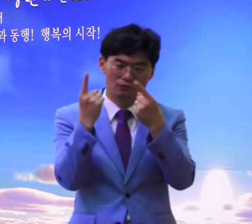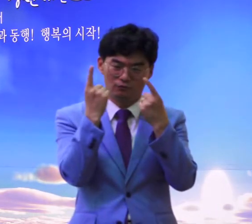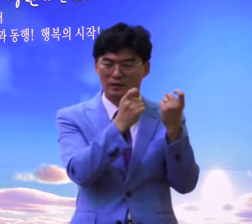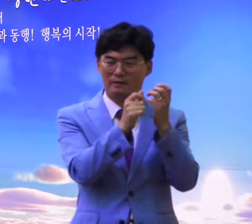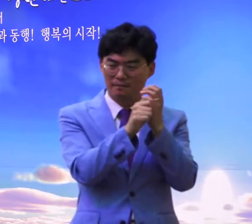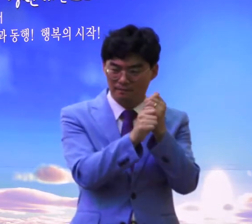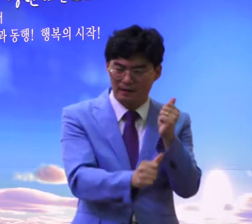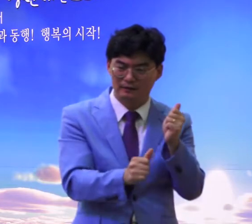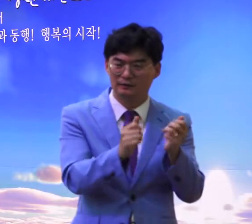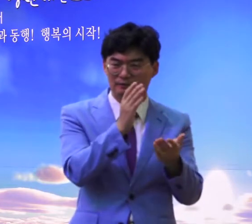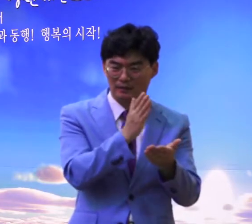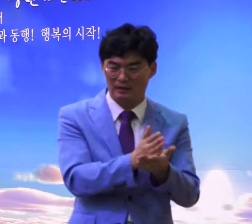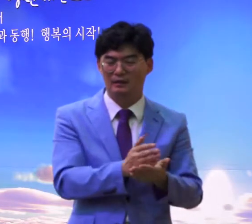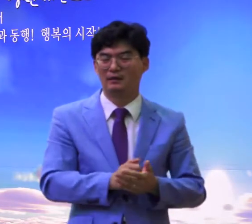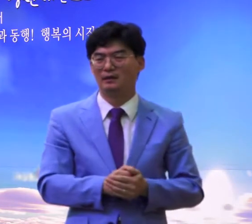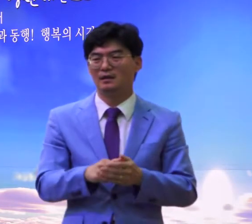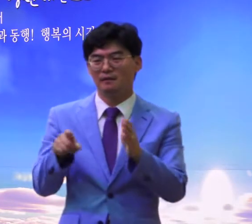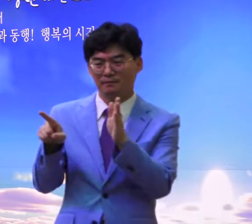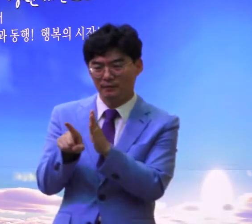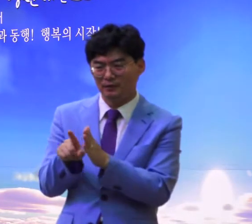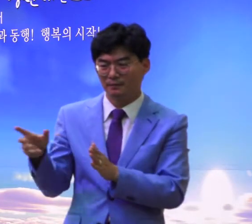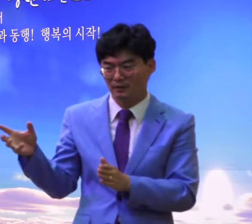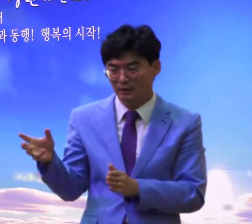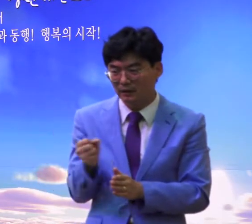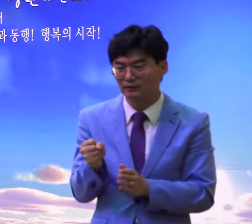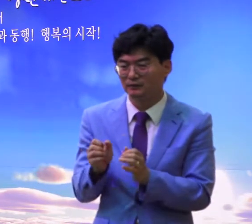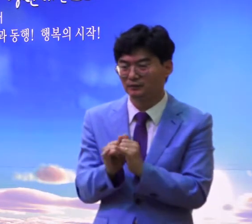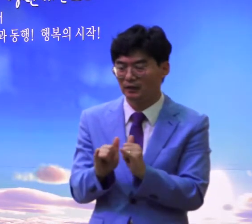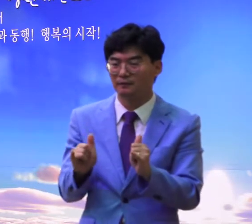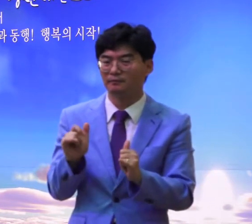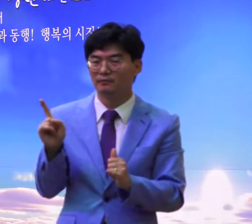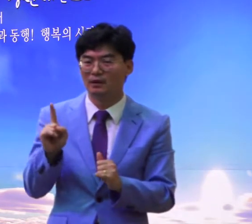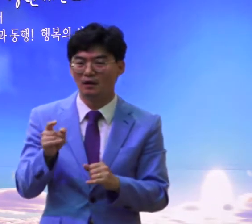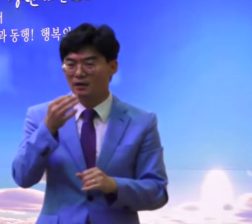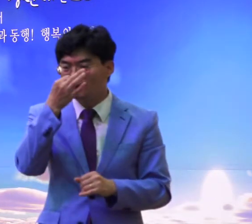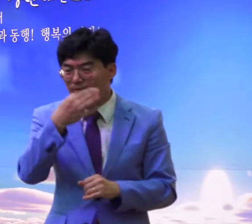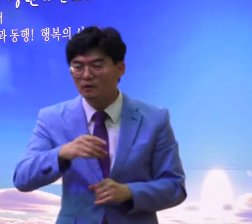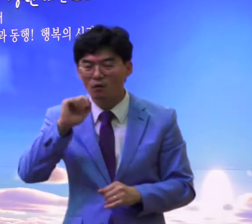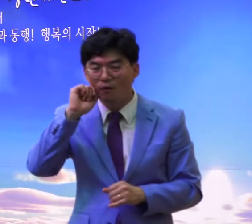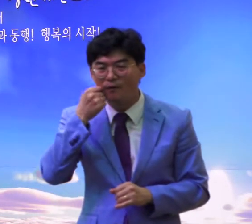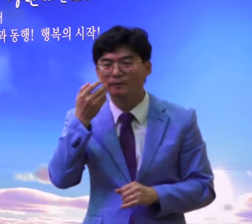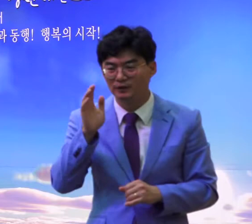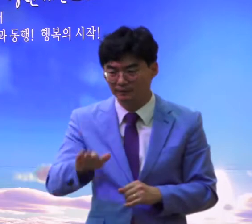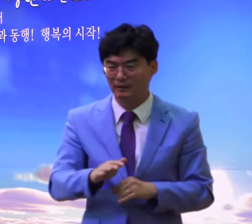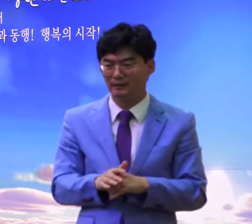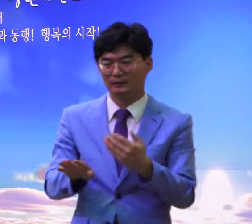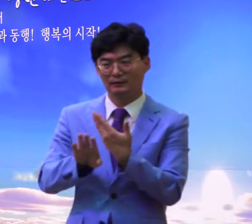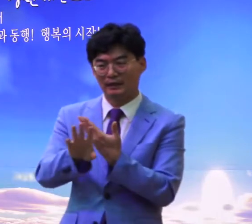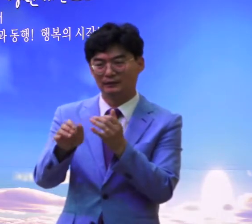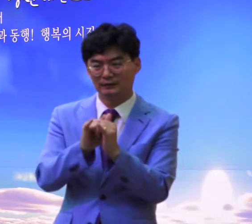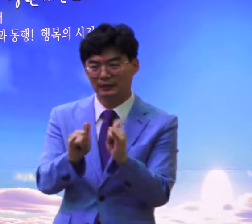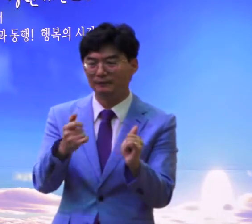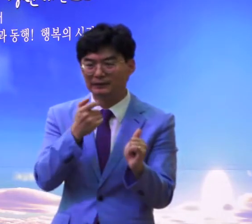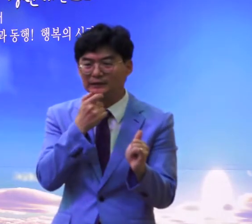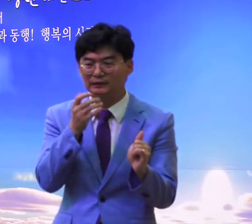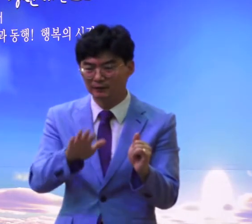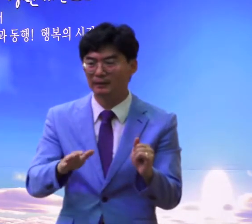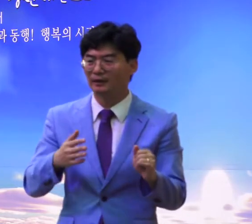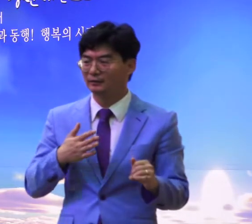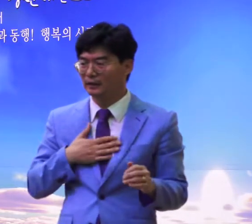사람들과 무엇이 다를까요? 다름을 선포하고 조금은 힘든 길을 택합니다. 남이 가지 않는 길,